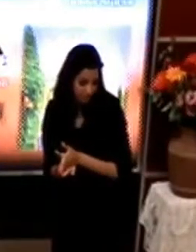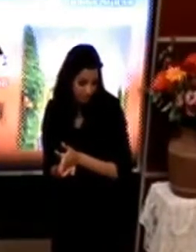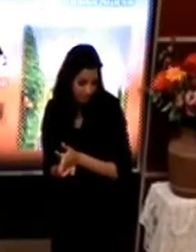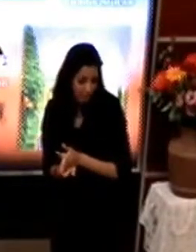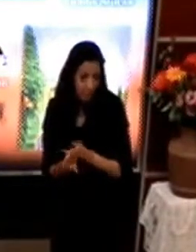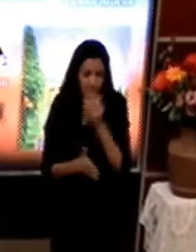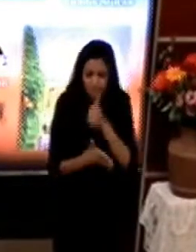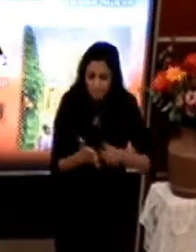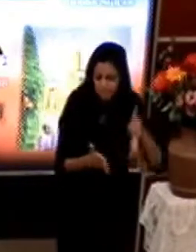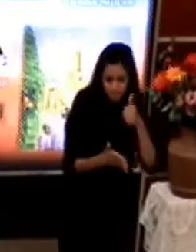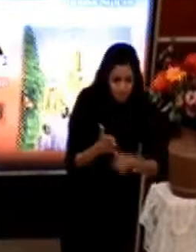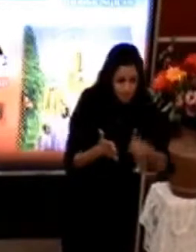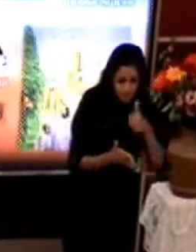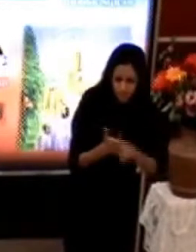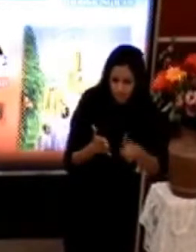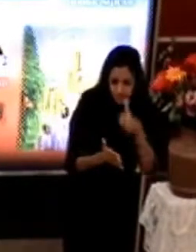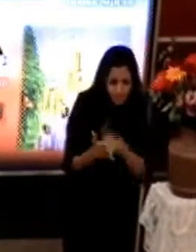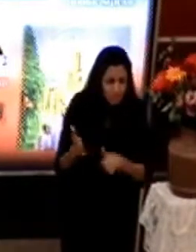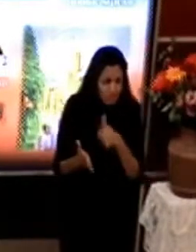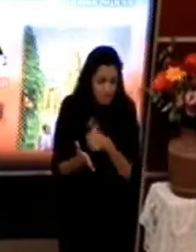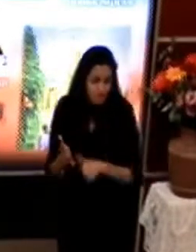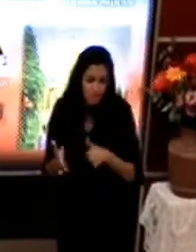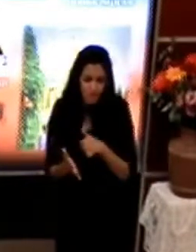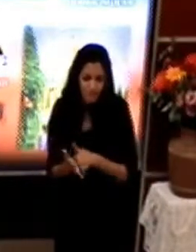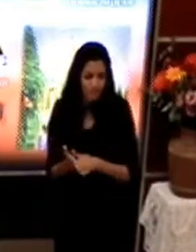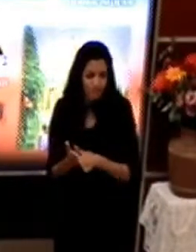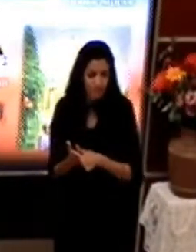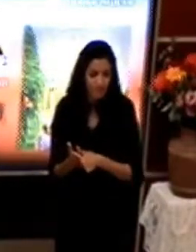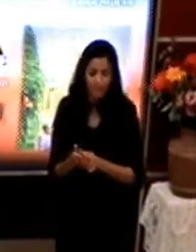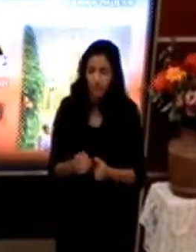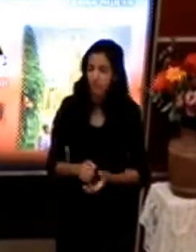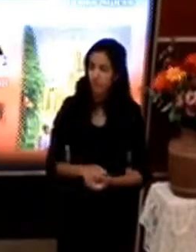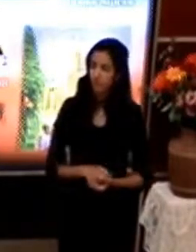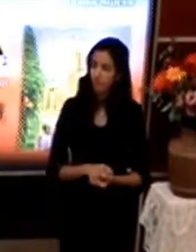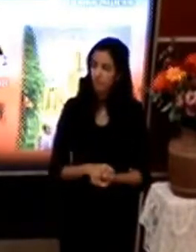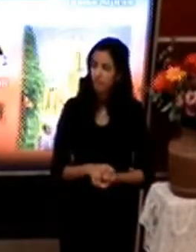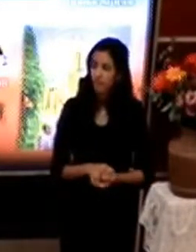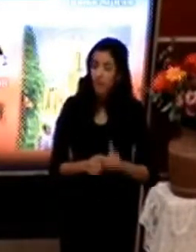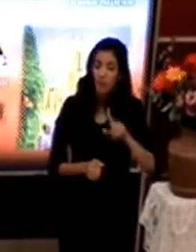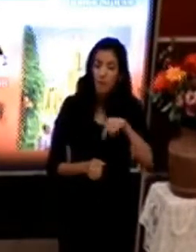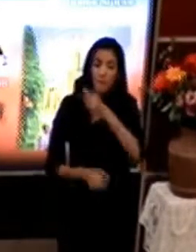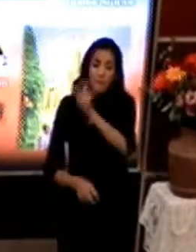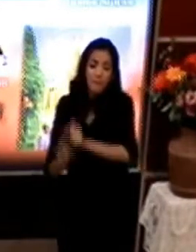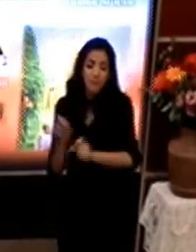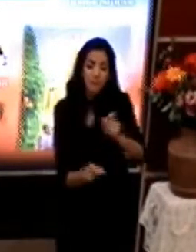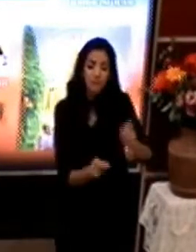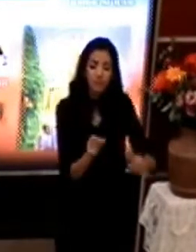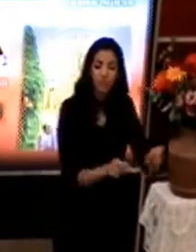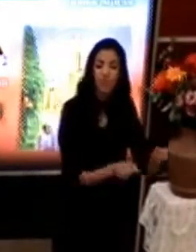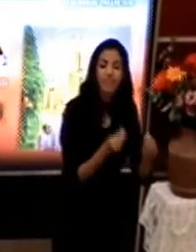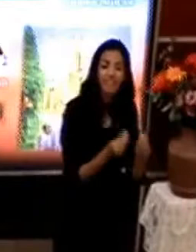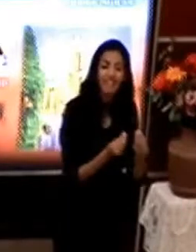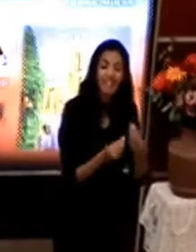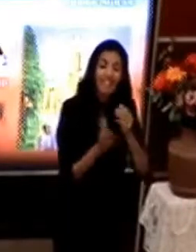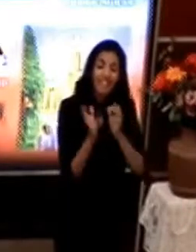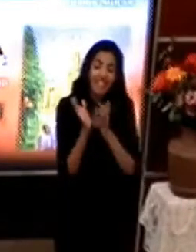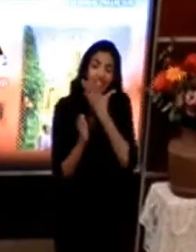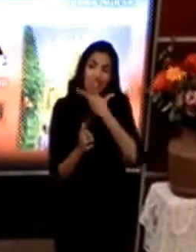esfuerza con todo el ser, con todo su corazón, para que otros abracen esta verdad